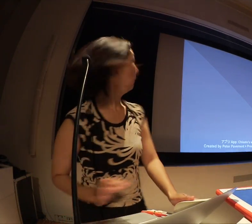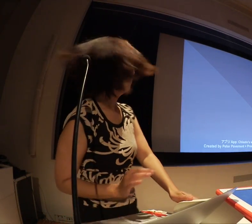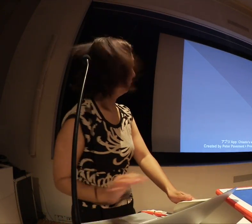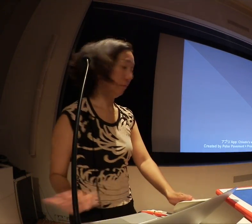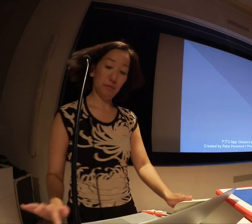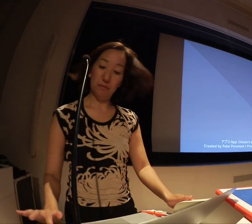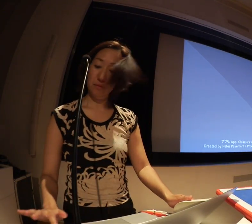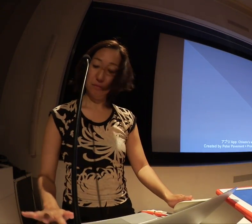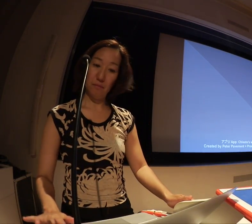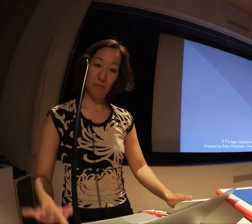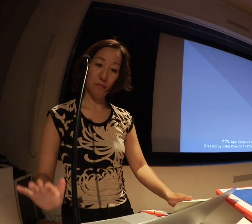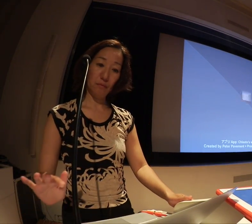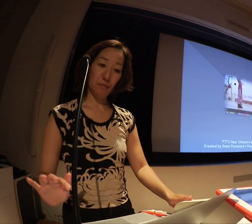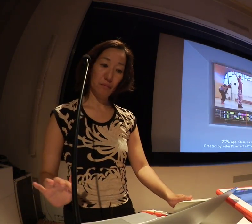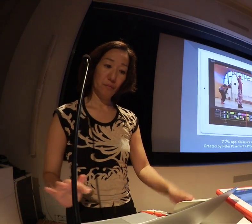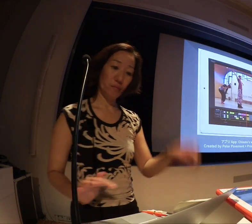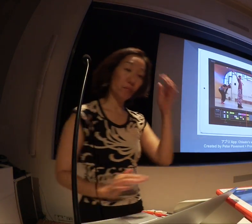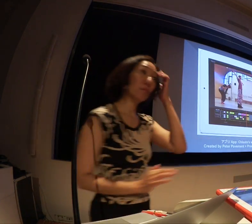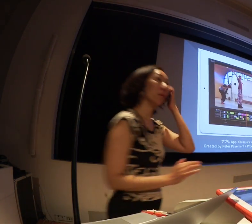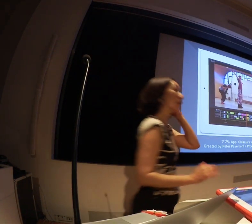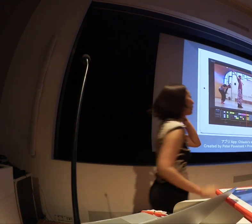ができません。ごめんなさい。